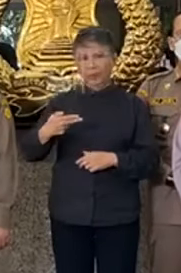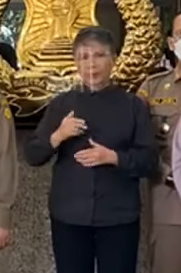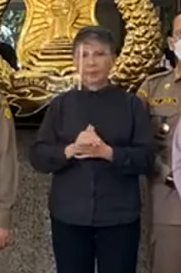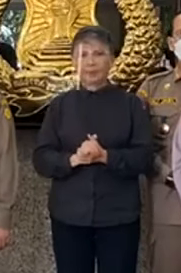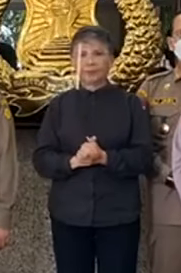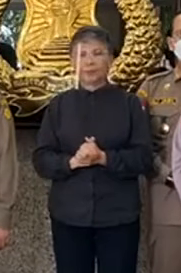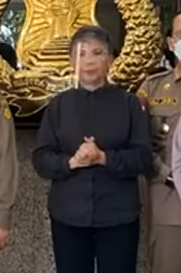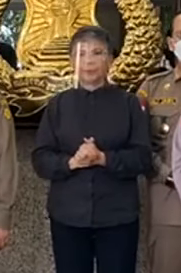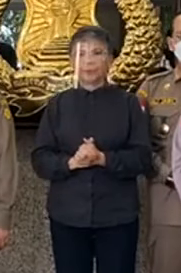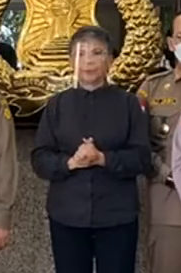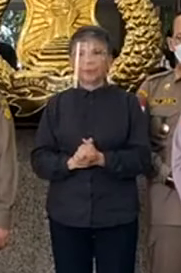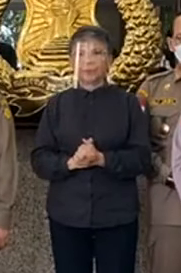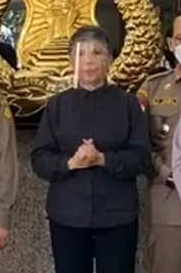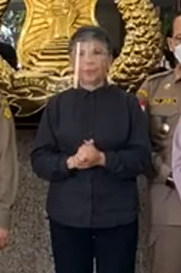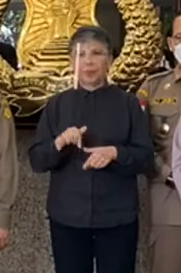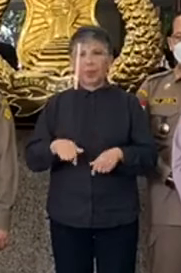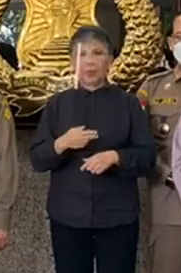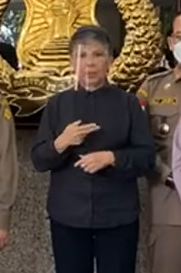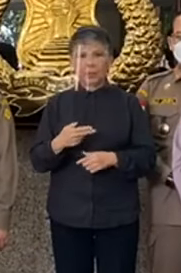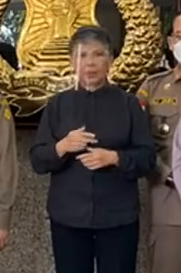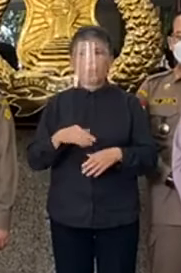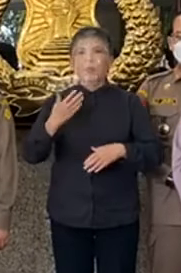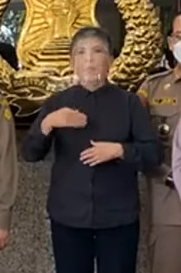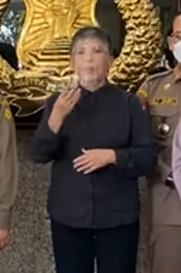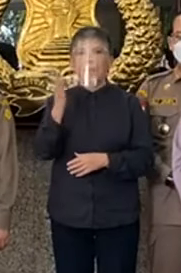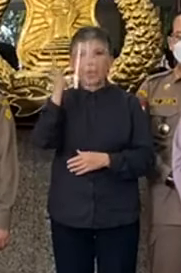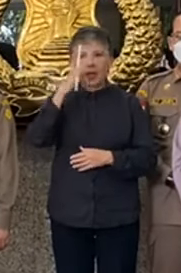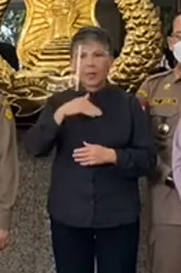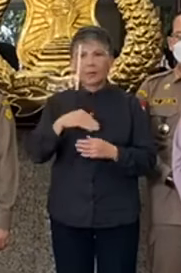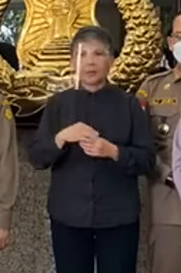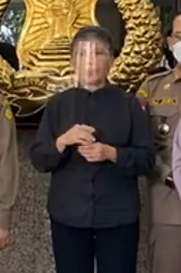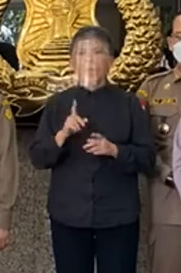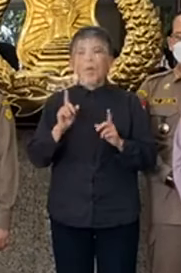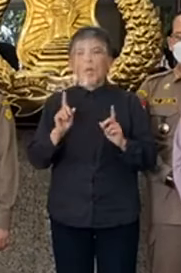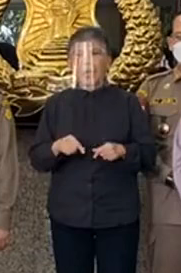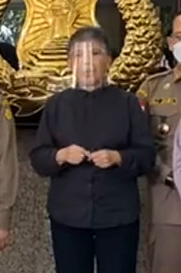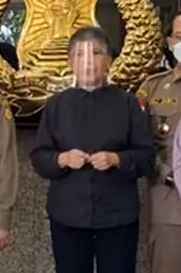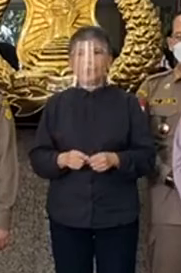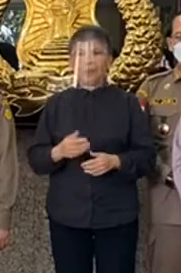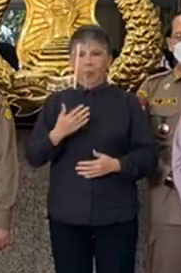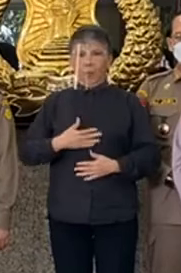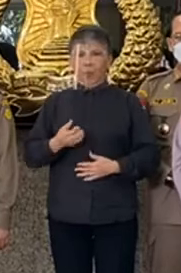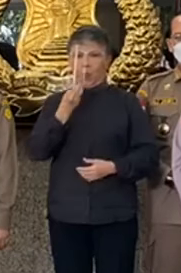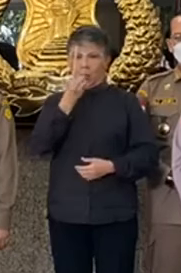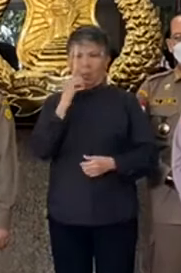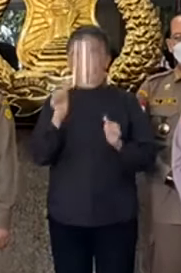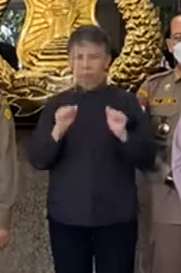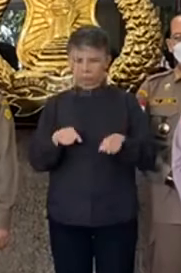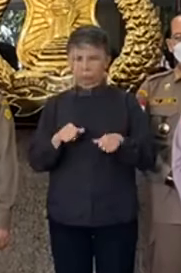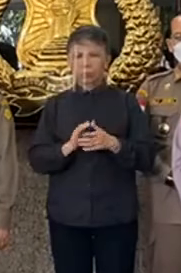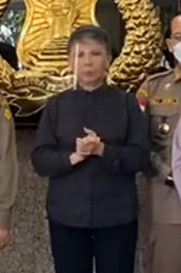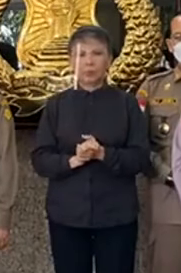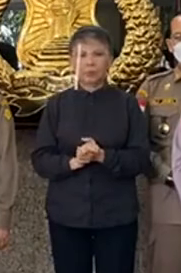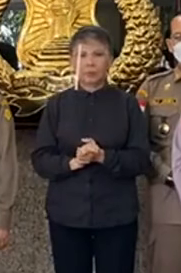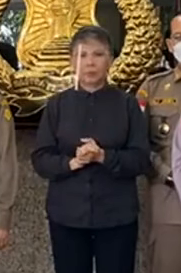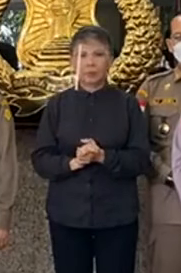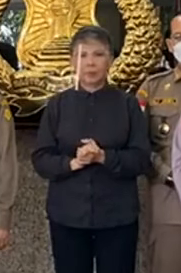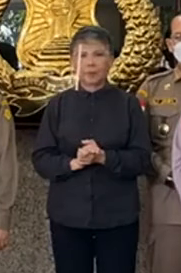atau rakyat yang setiap hari tentunya harus dipenuhi terkait